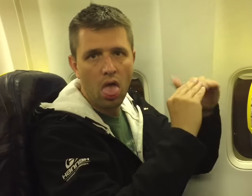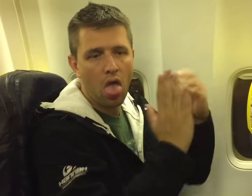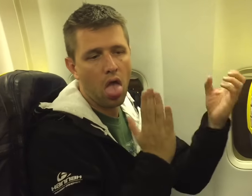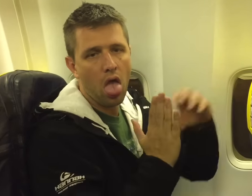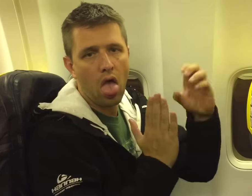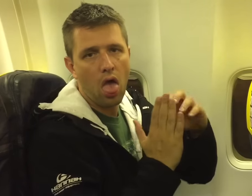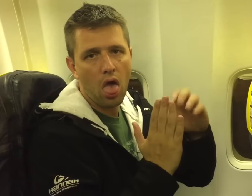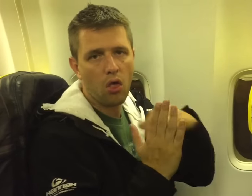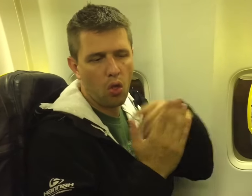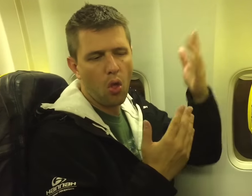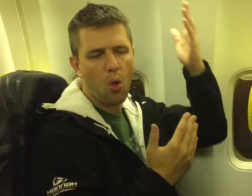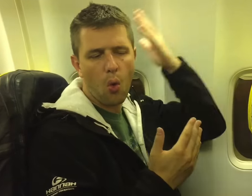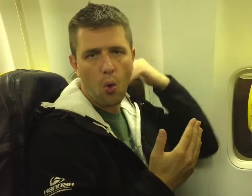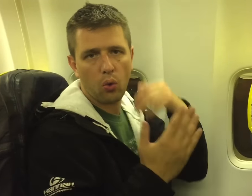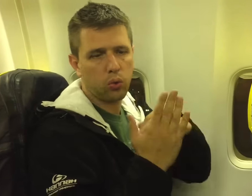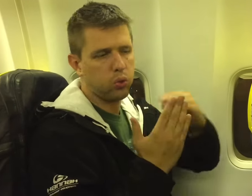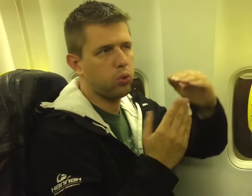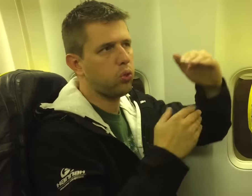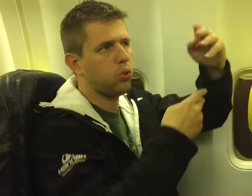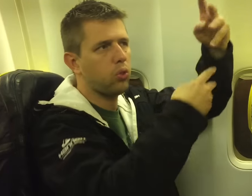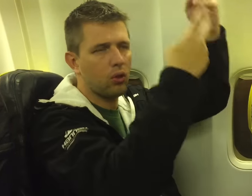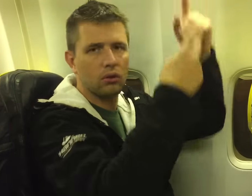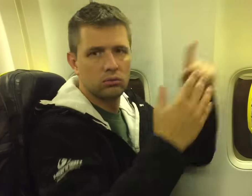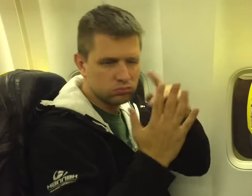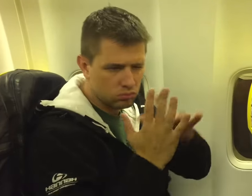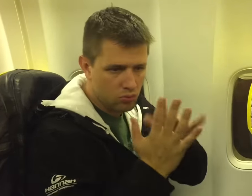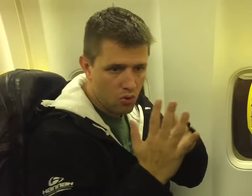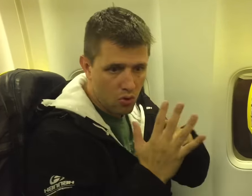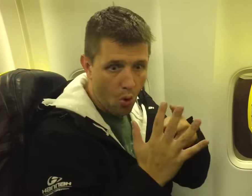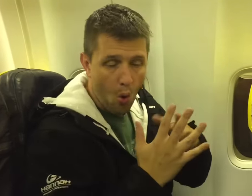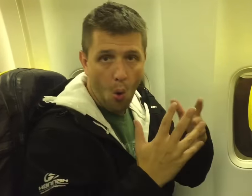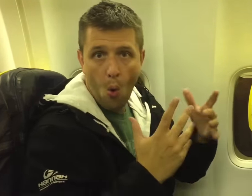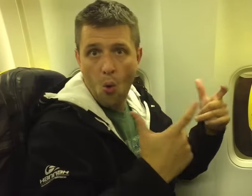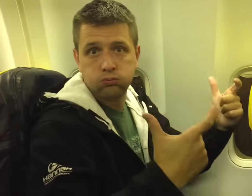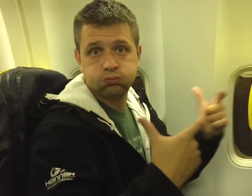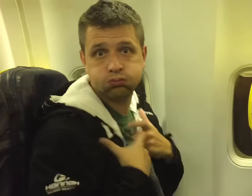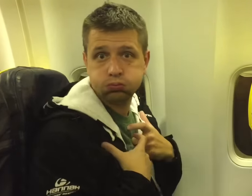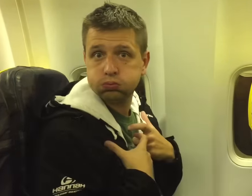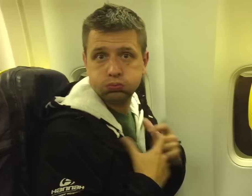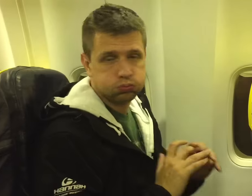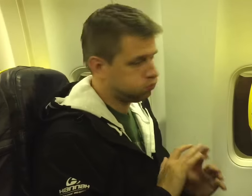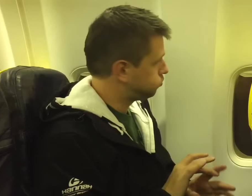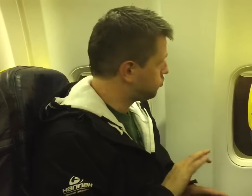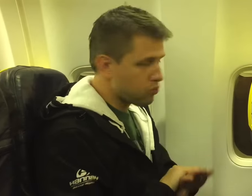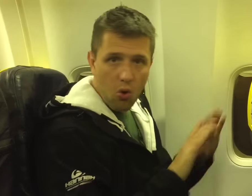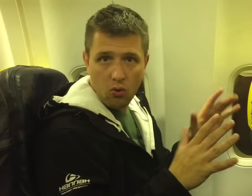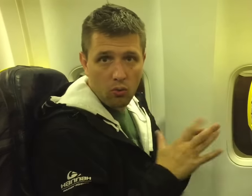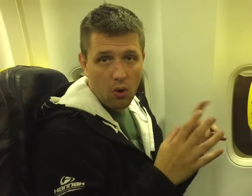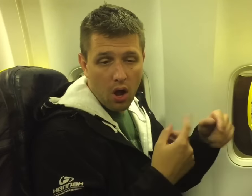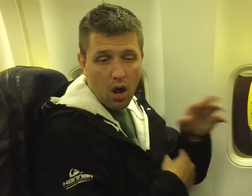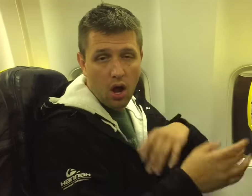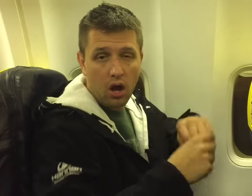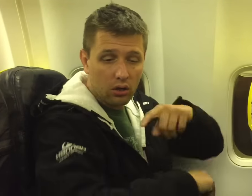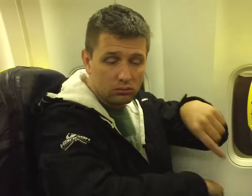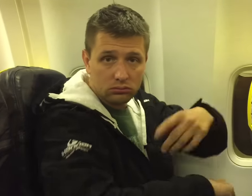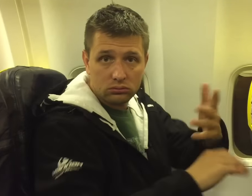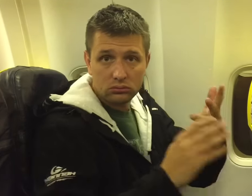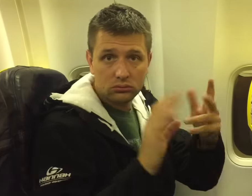vol. Veuillez maintenant sélectionner le mode avion. Les ordinateurs portables doivent être rangés dans vos valises, sous le siège devant vous, dans les